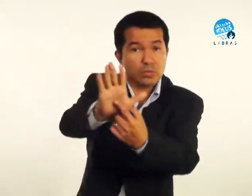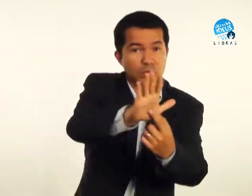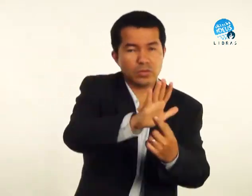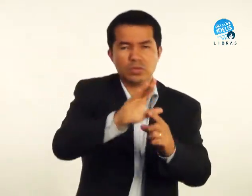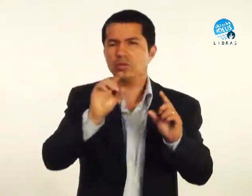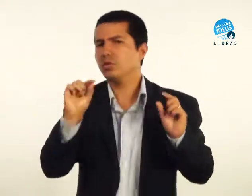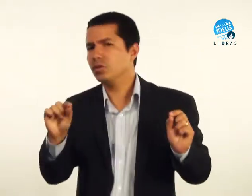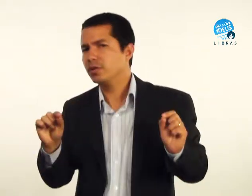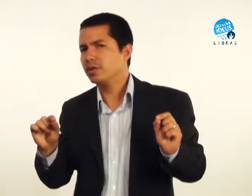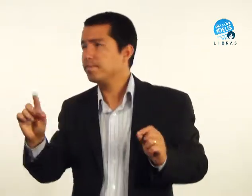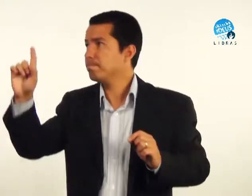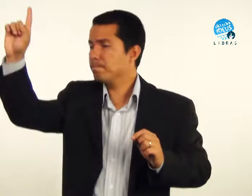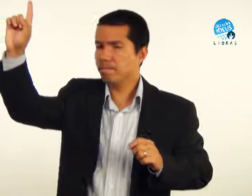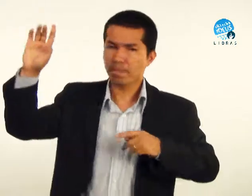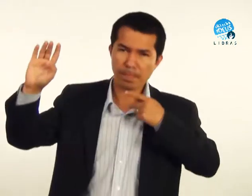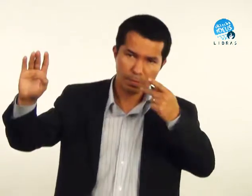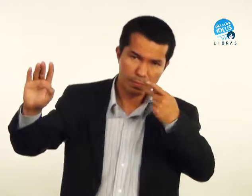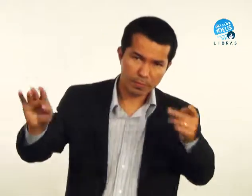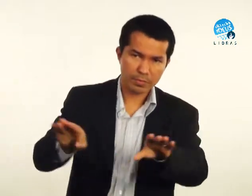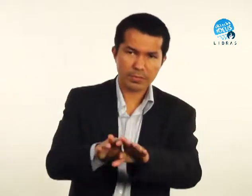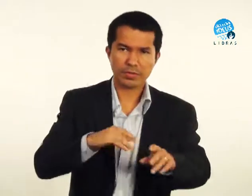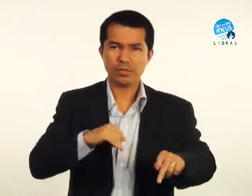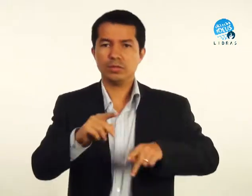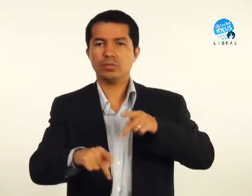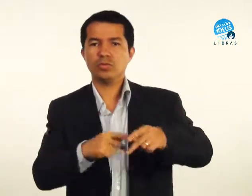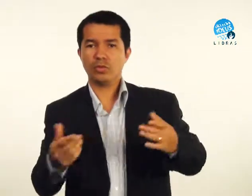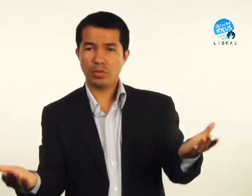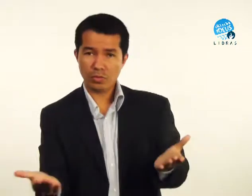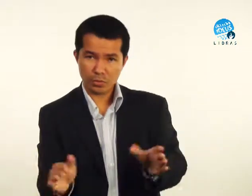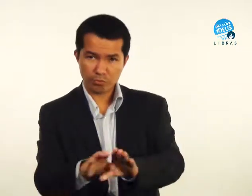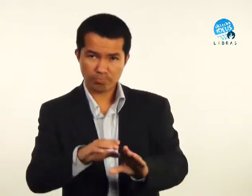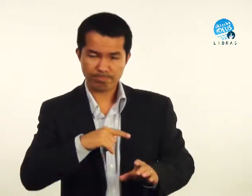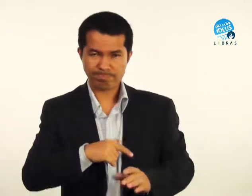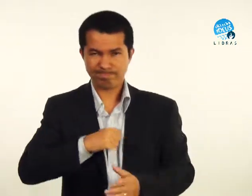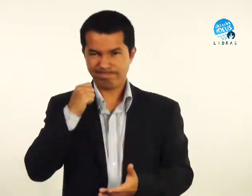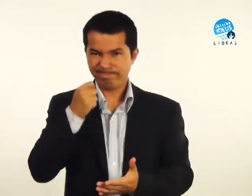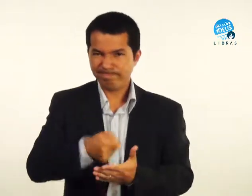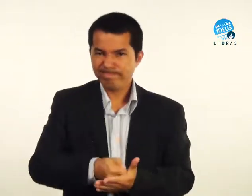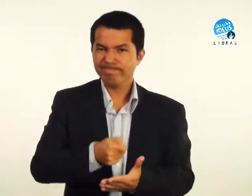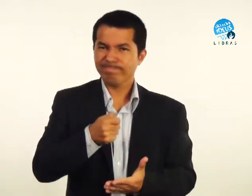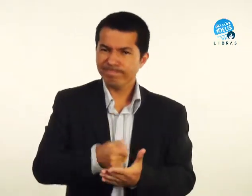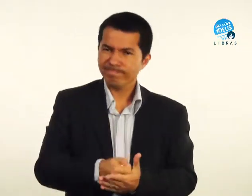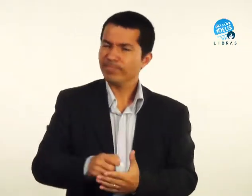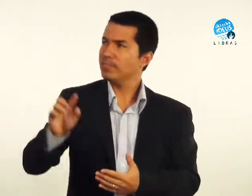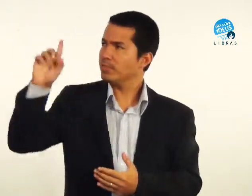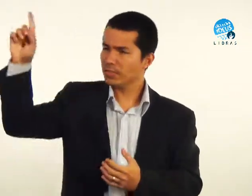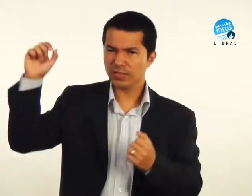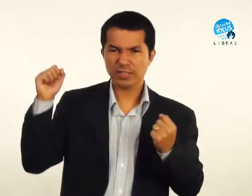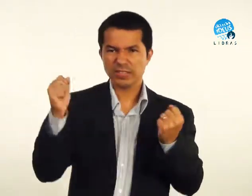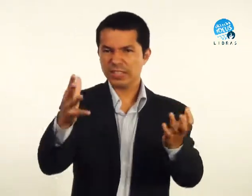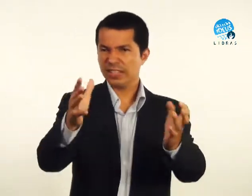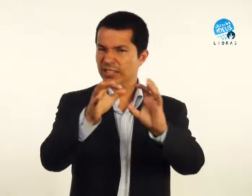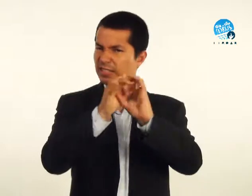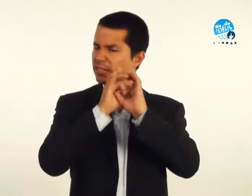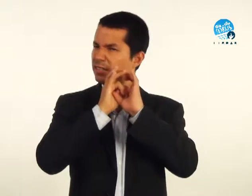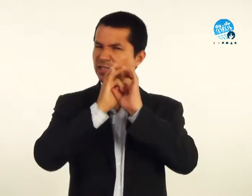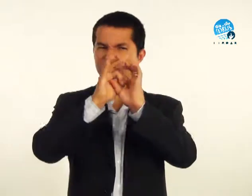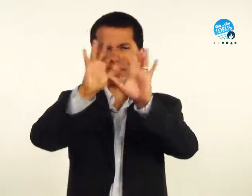o Espírito Santo é a garantia de que receberemos o que Deus prometeu ao seu povo. E isso nos dá a